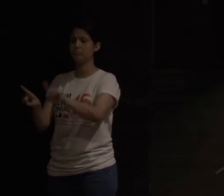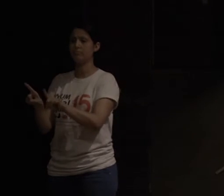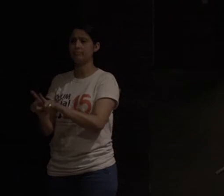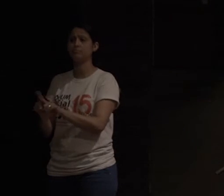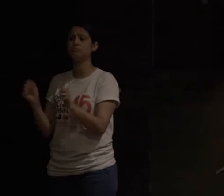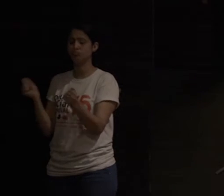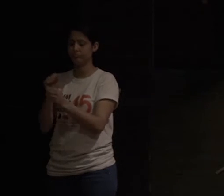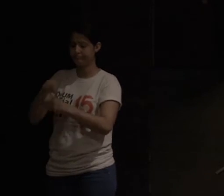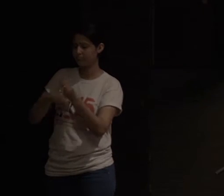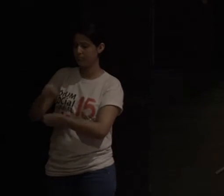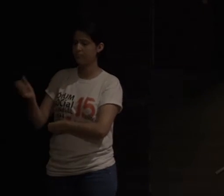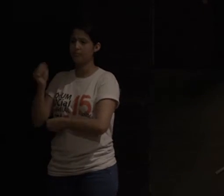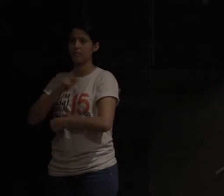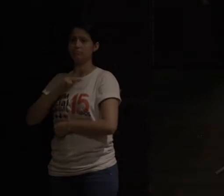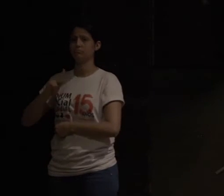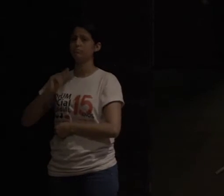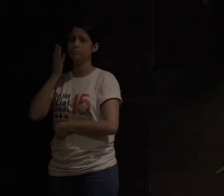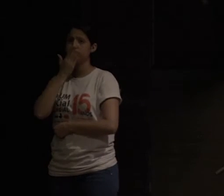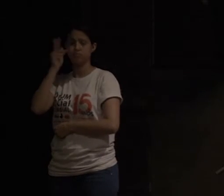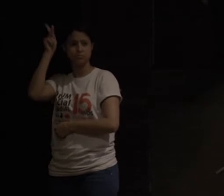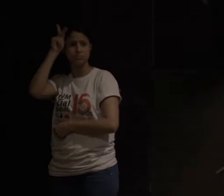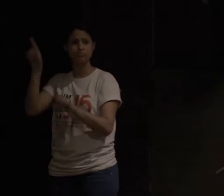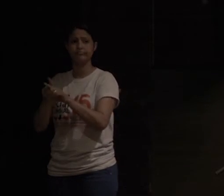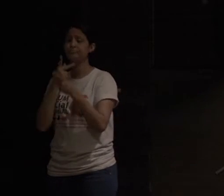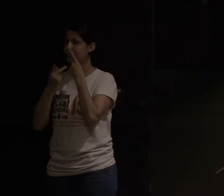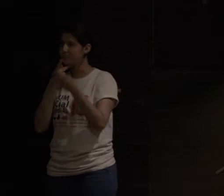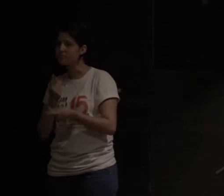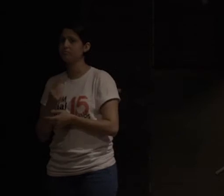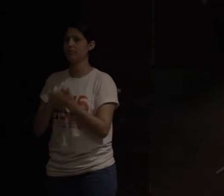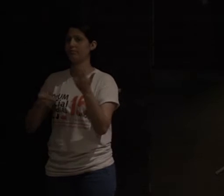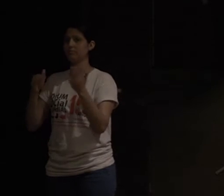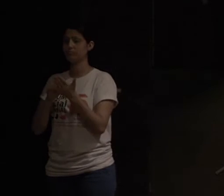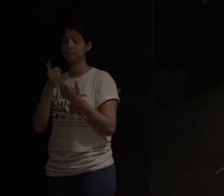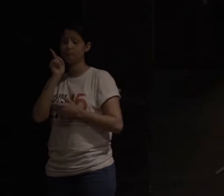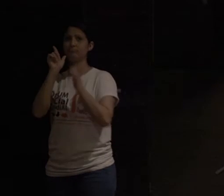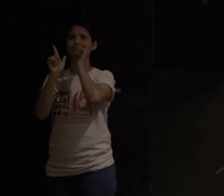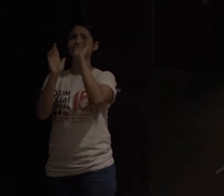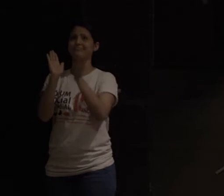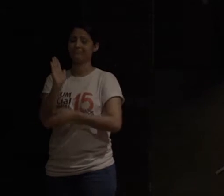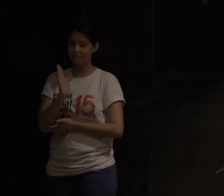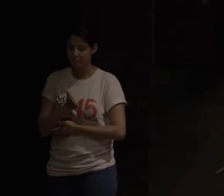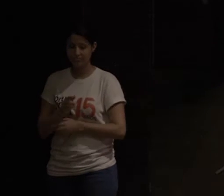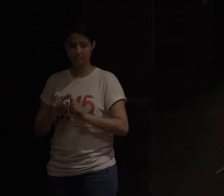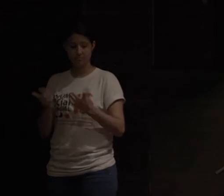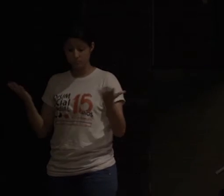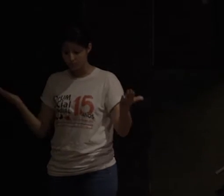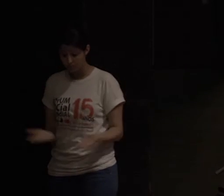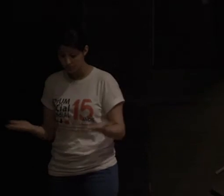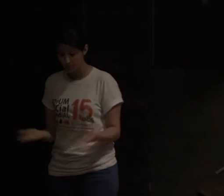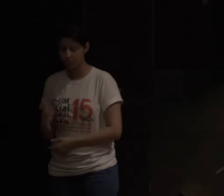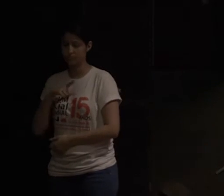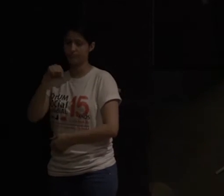para as populações afrodescendentes. Eu quero dizer-lhe que toda essa conquista está a ser posta em causa hoje aqui